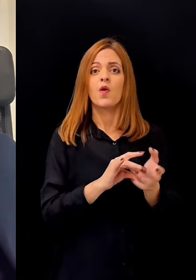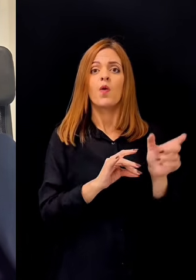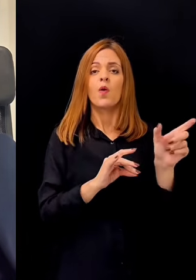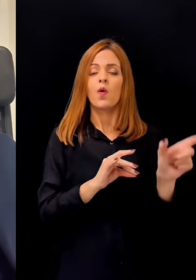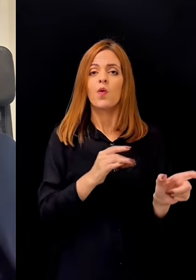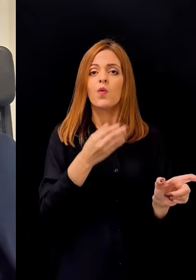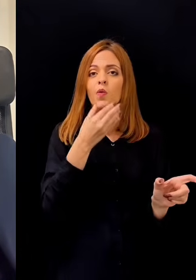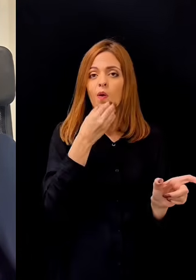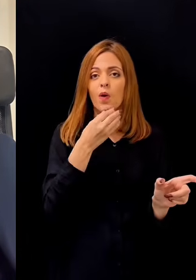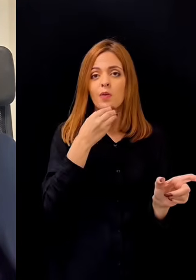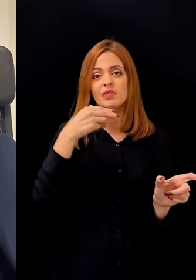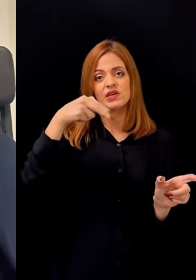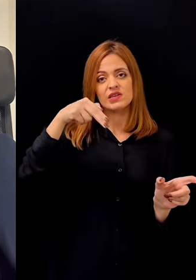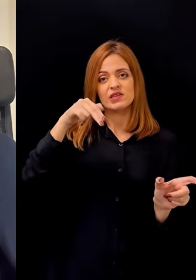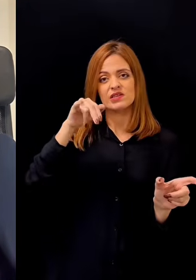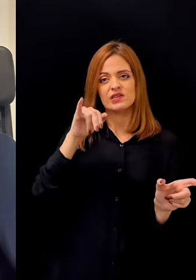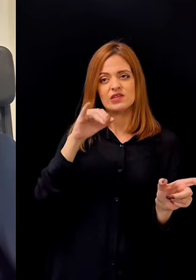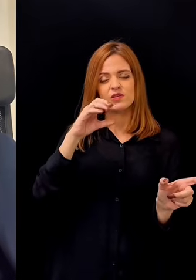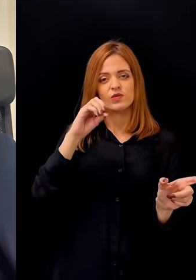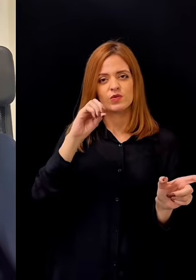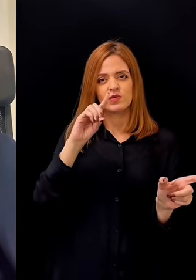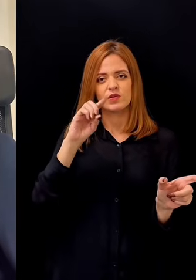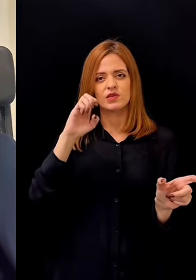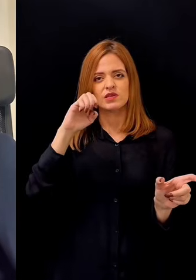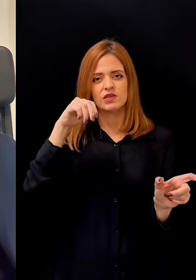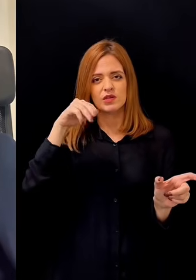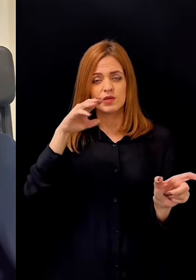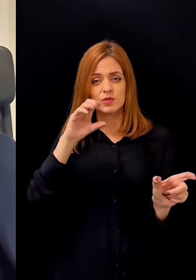era um religioso, nato,